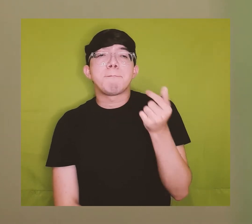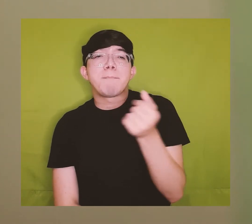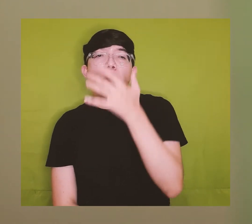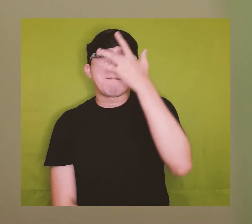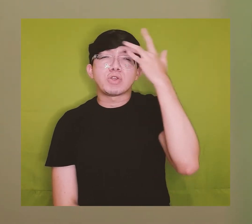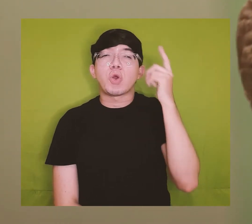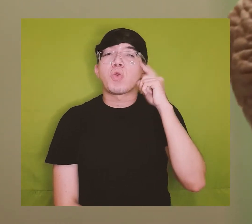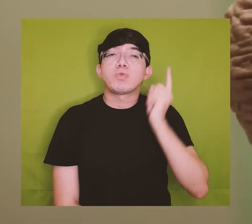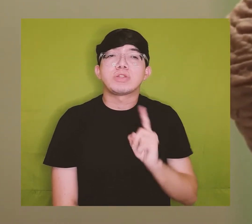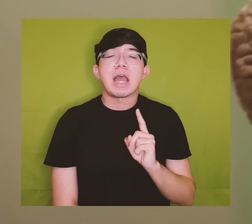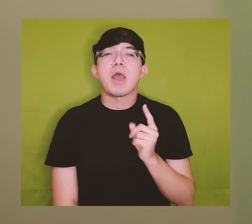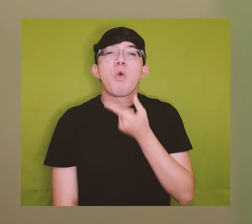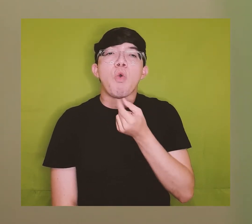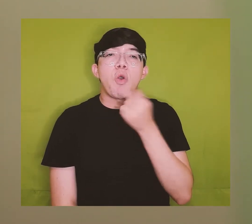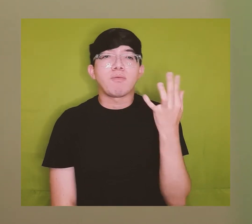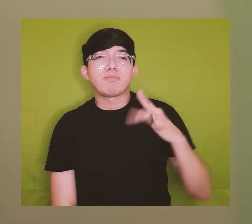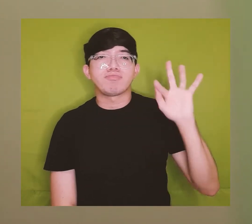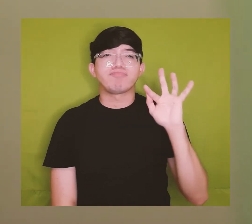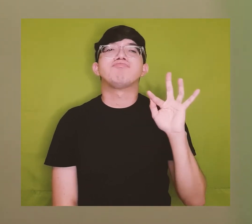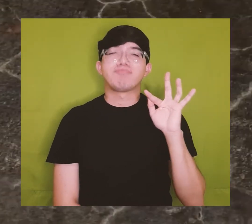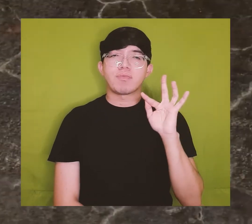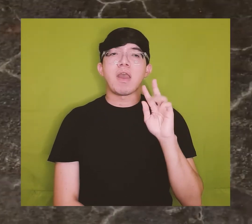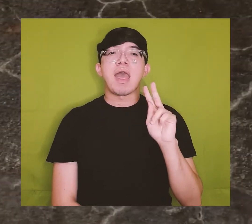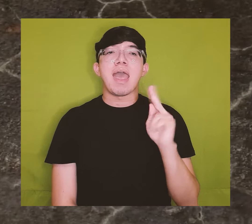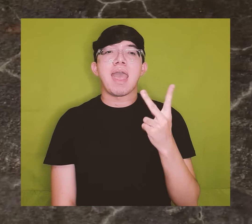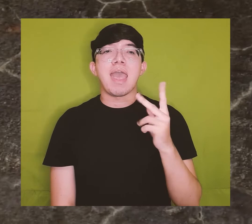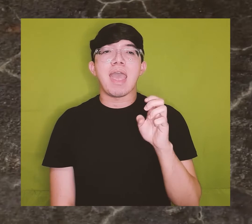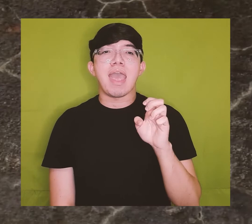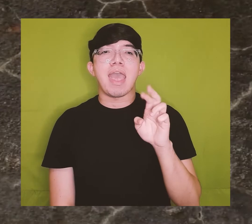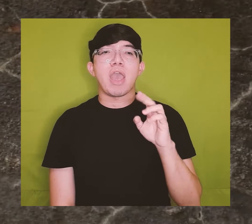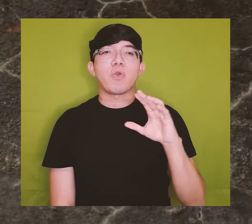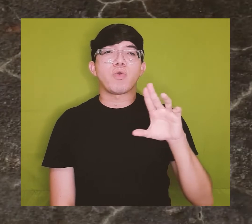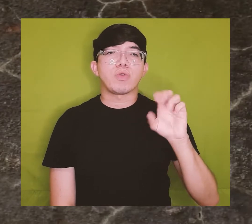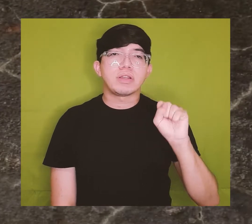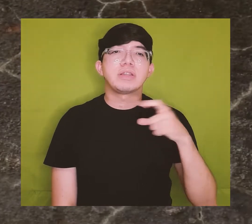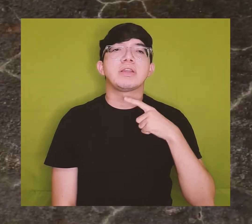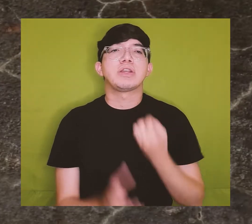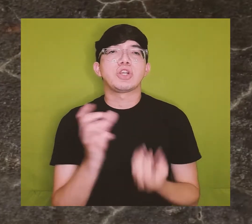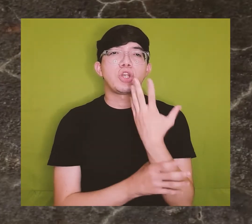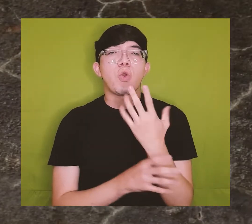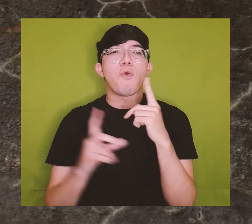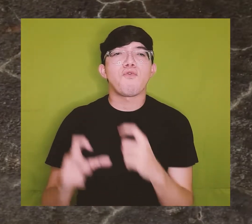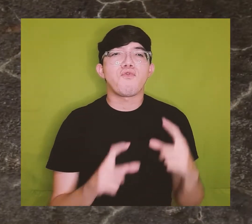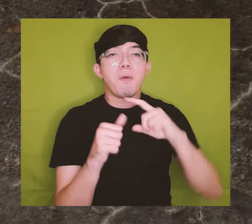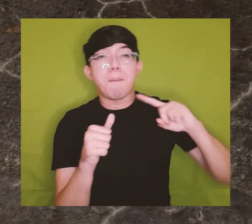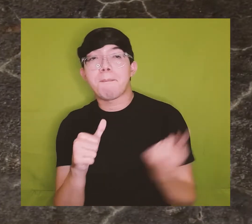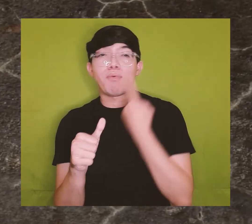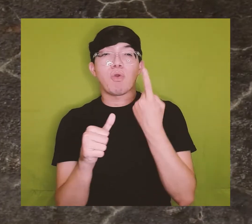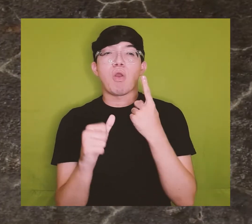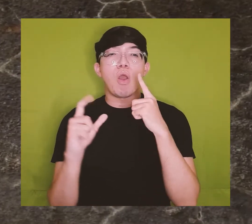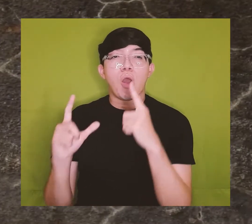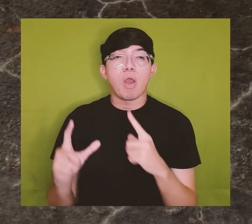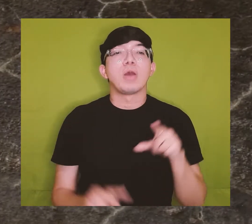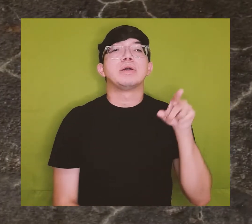Hércules Florence, né, que era um francês radicado aqui, que ele ele inventou um sistema fotográfico, que não era máquina ainda, né,